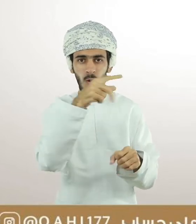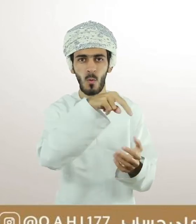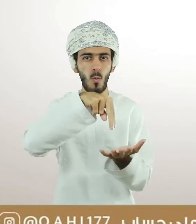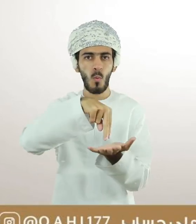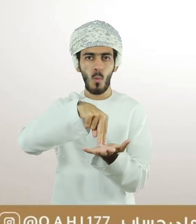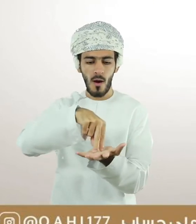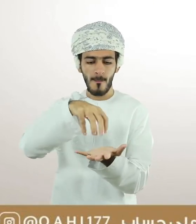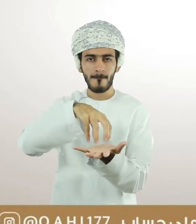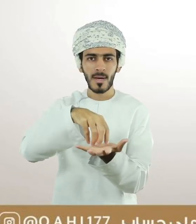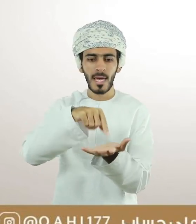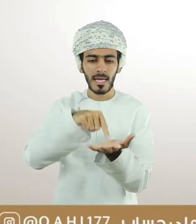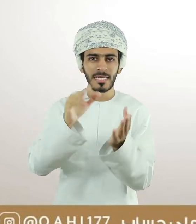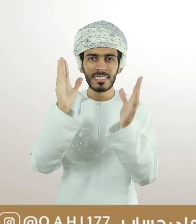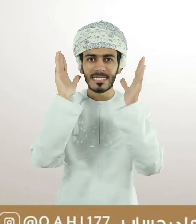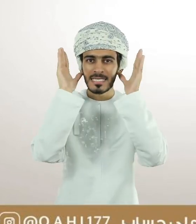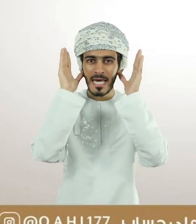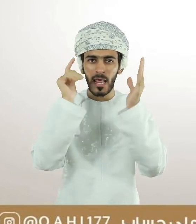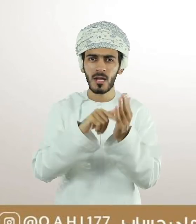الملائكة وهو